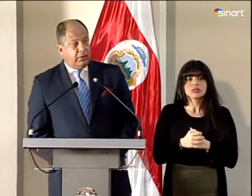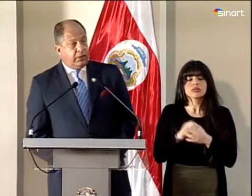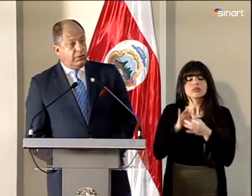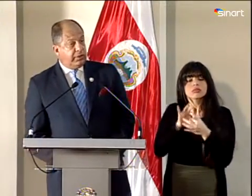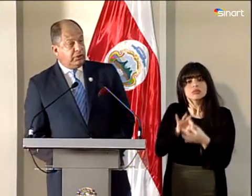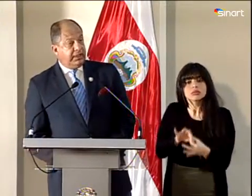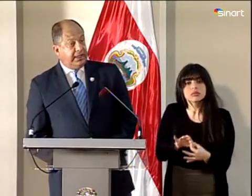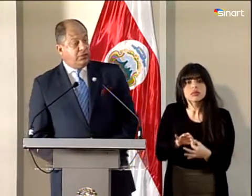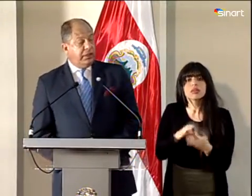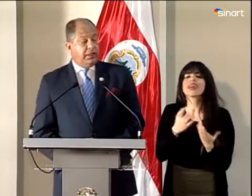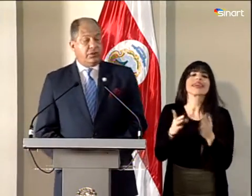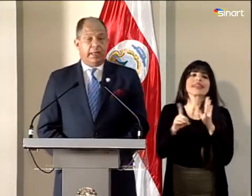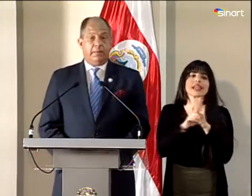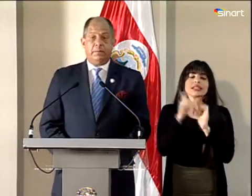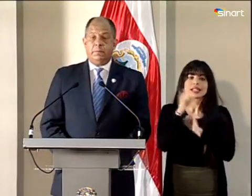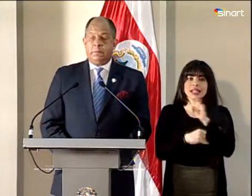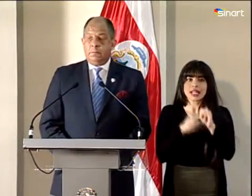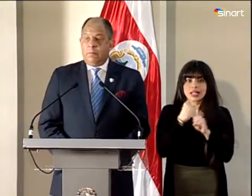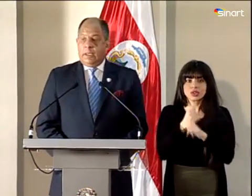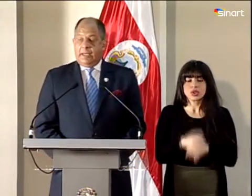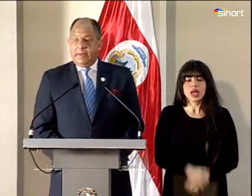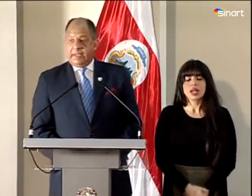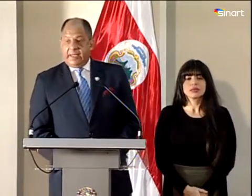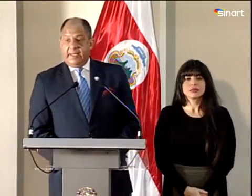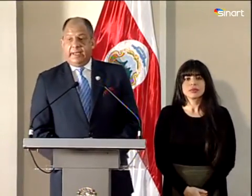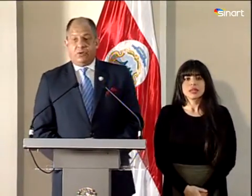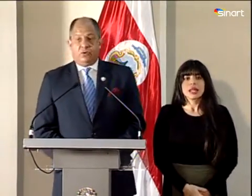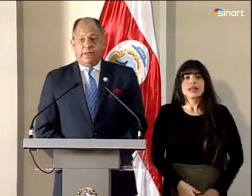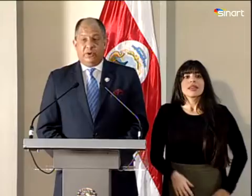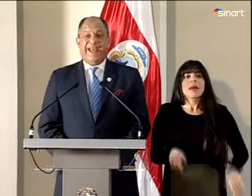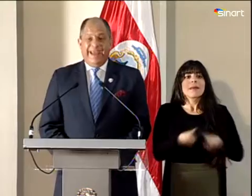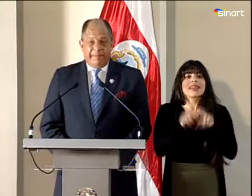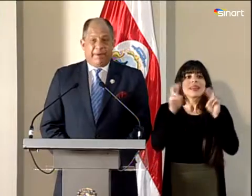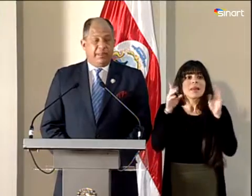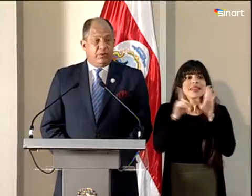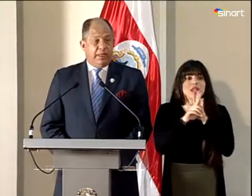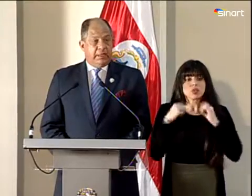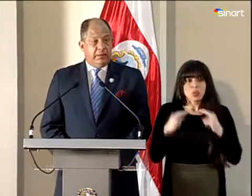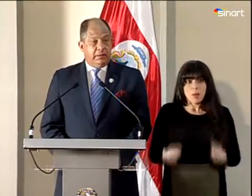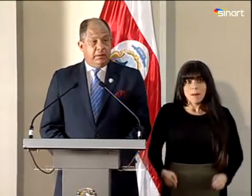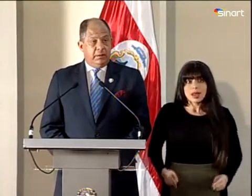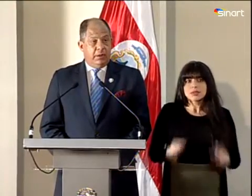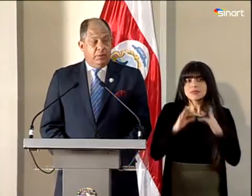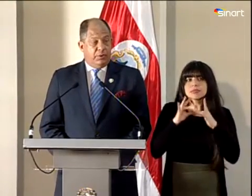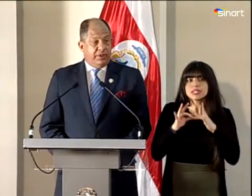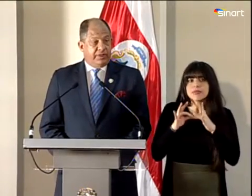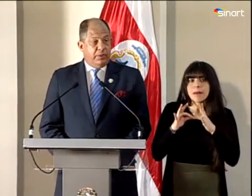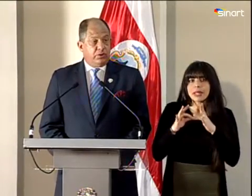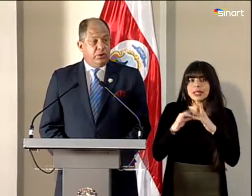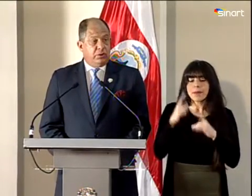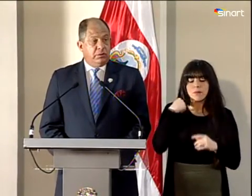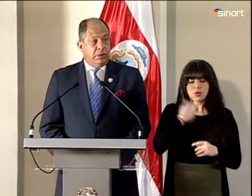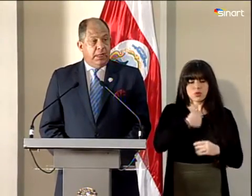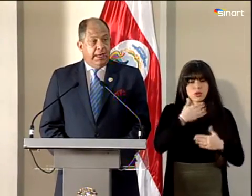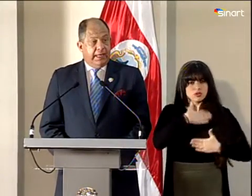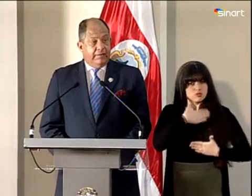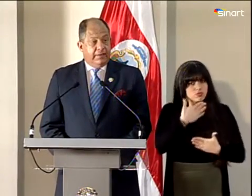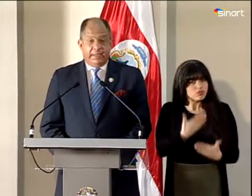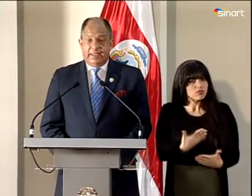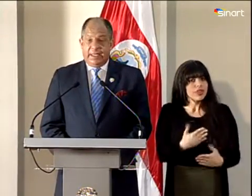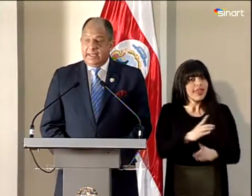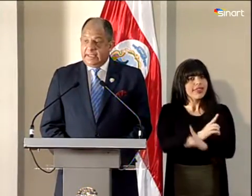basado en argumentos del derecho internacional y en materia de derechos humanos en particular, por nuestra devoción a